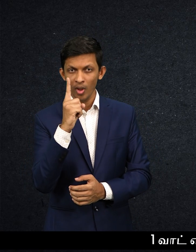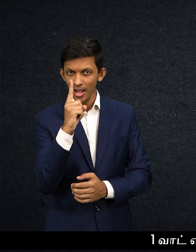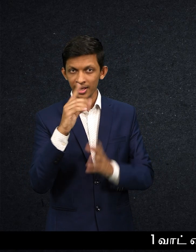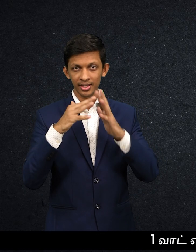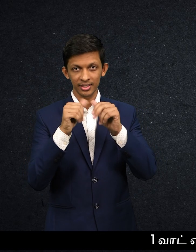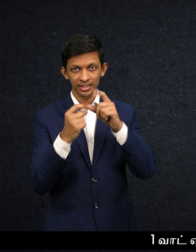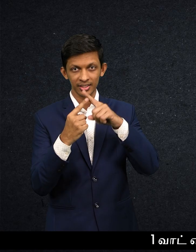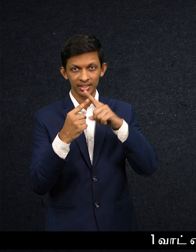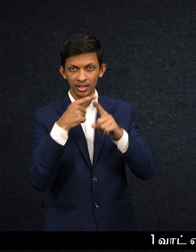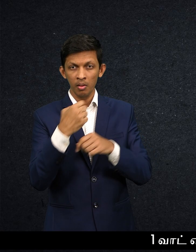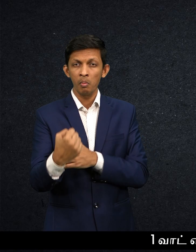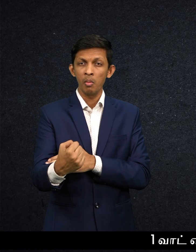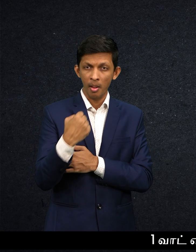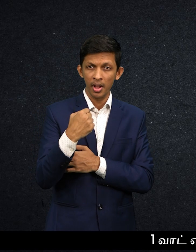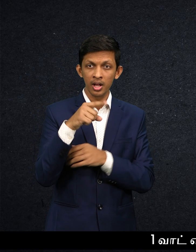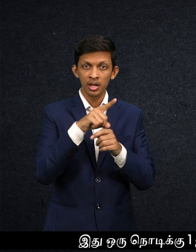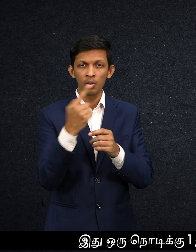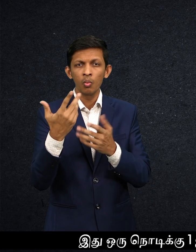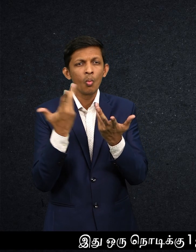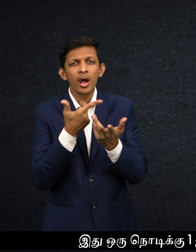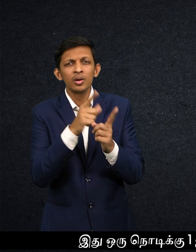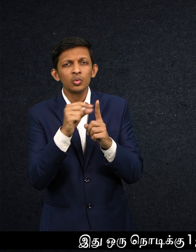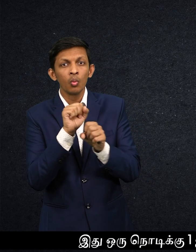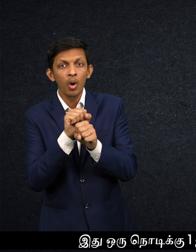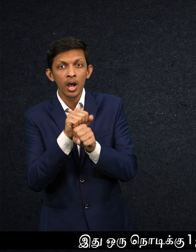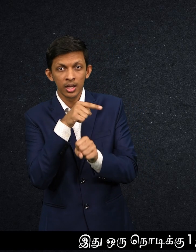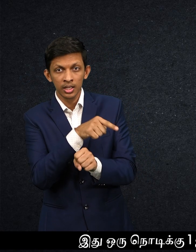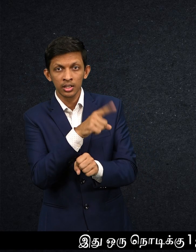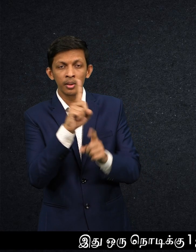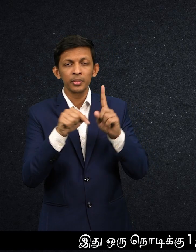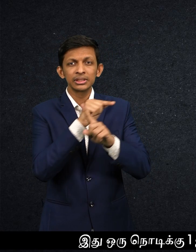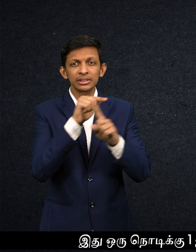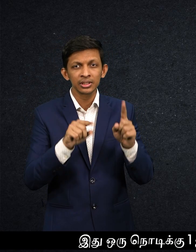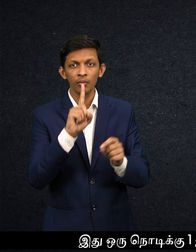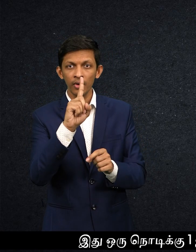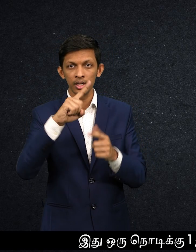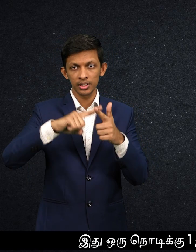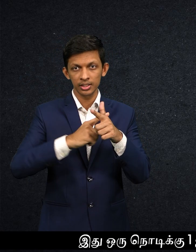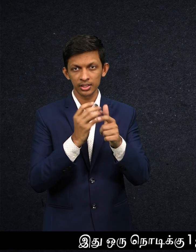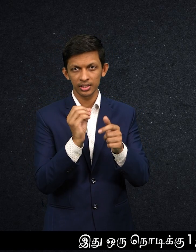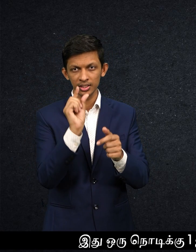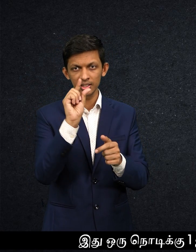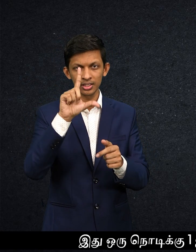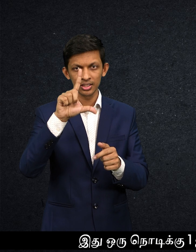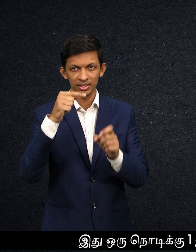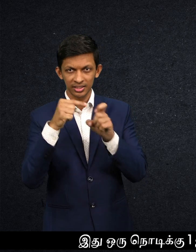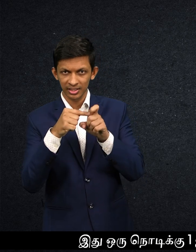ஒரு வாட் என்பது ஒரு ஏஜென்ட்டின் சக்தி. இது ஒரு நொடிக்கு 1 ஜூல் என்ற விகிதத்தில் வேலை